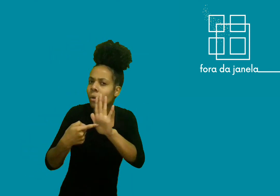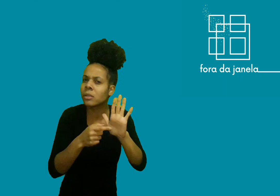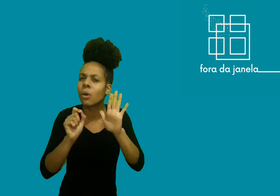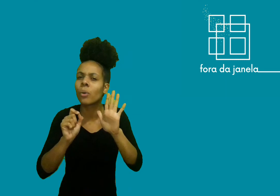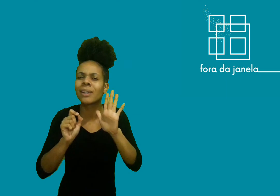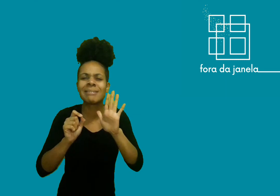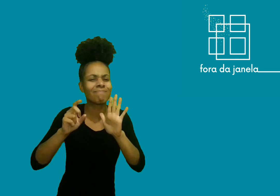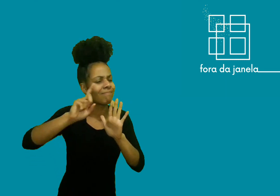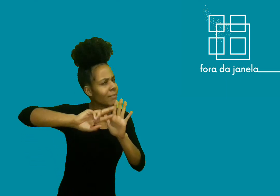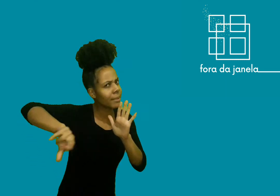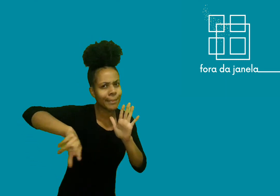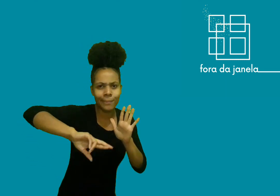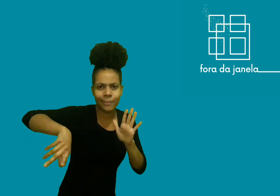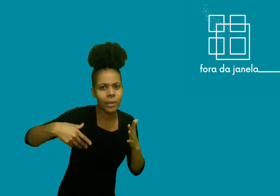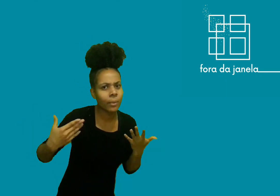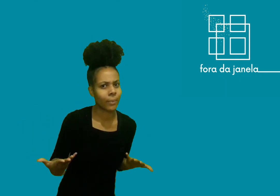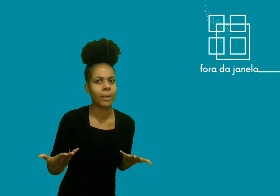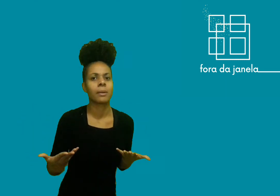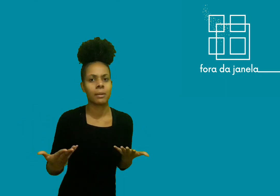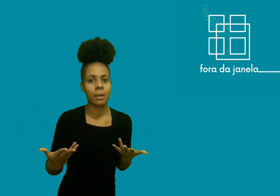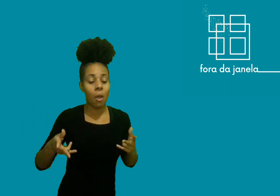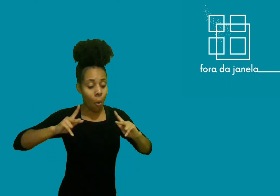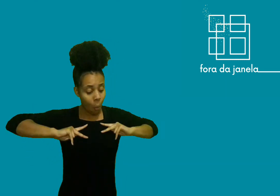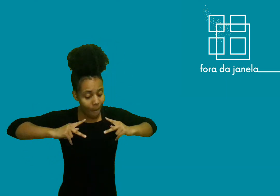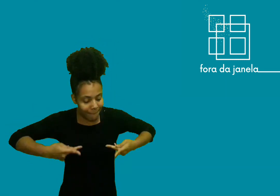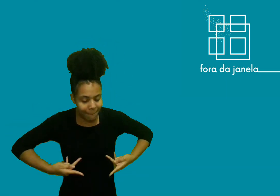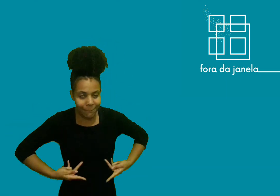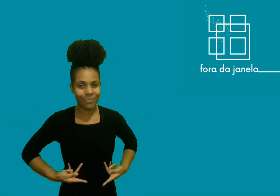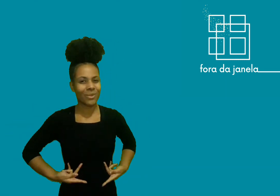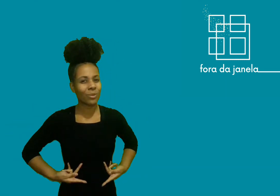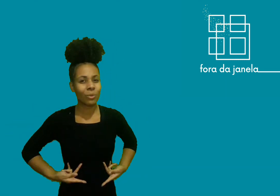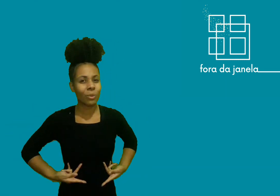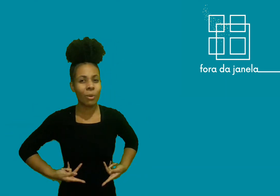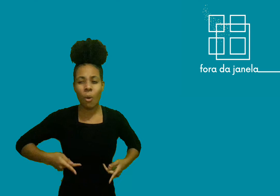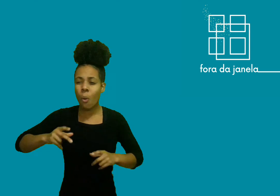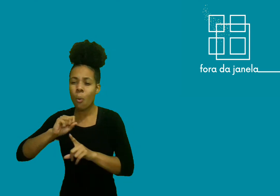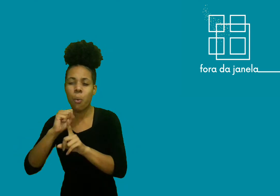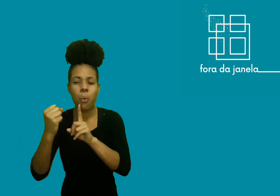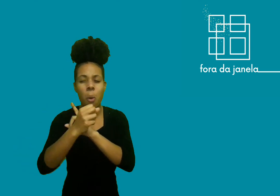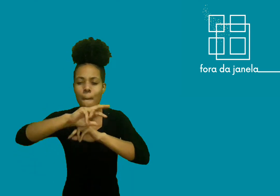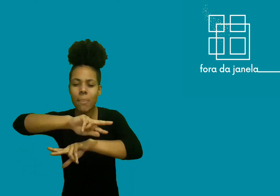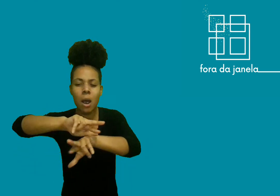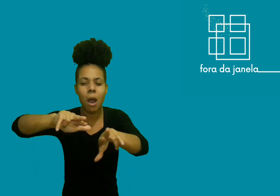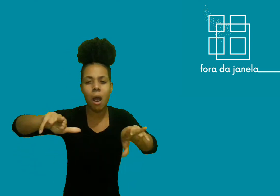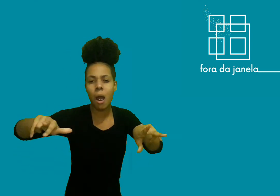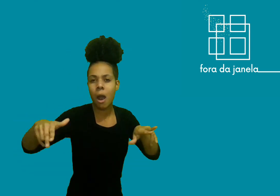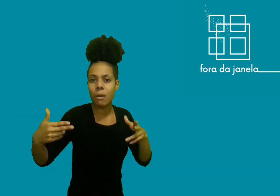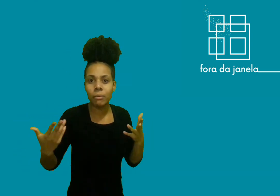deficiências não quer dizer que você é incapaz de fazer nada. Então, você disse aí do seu aluno que quis participar do projeto, e